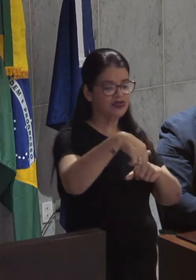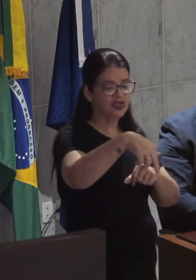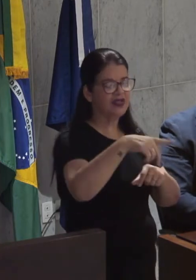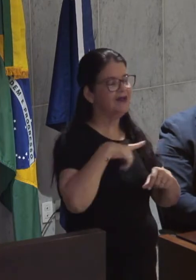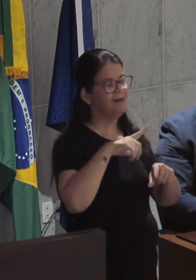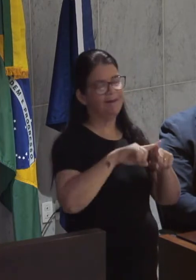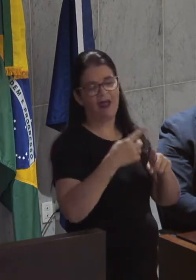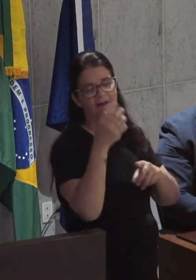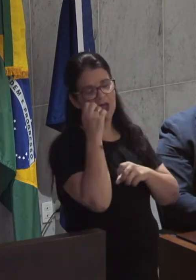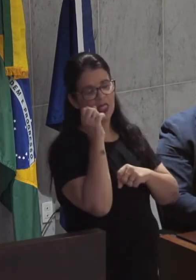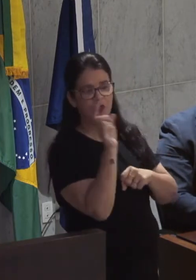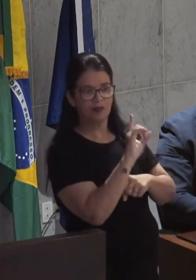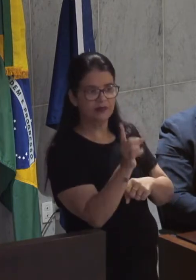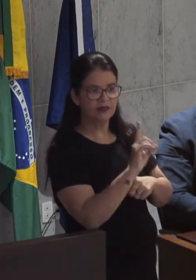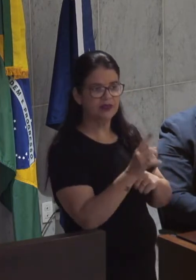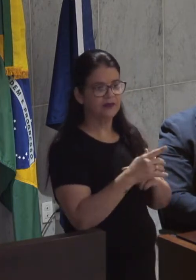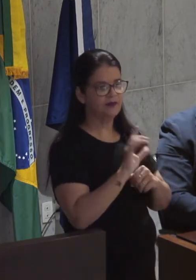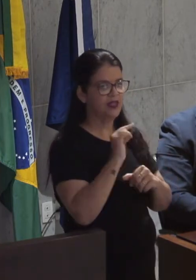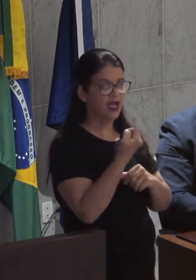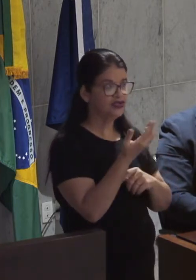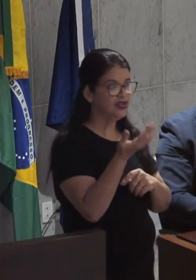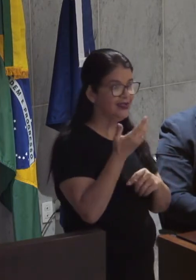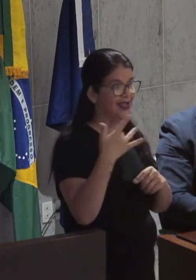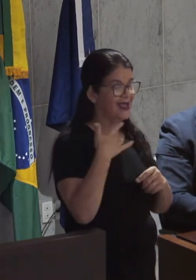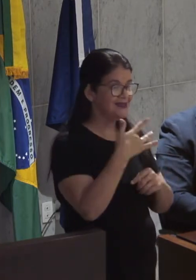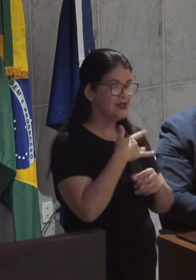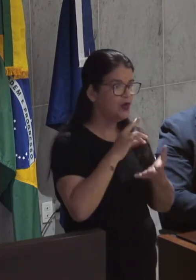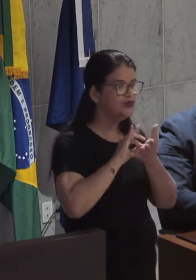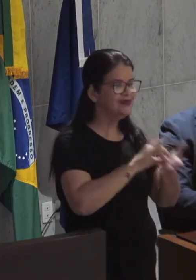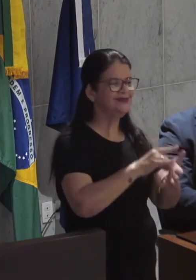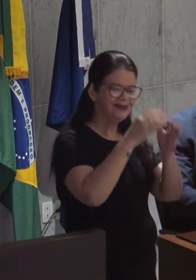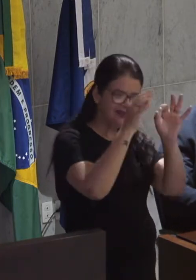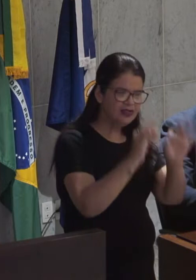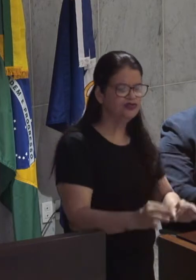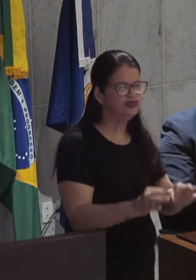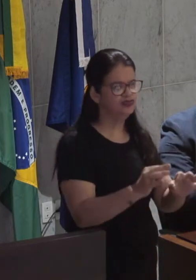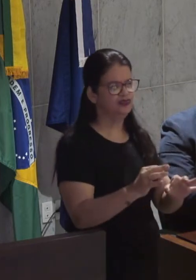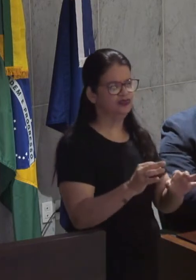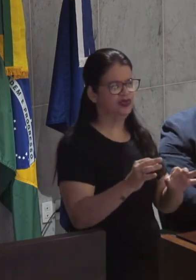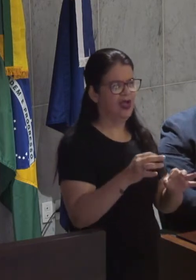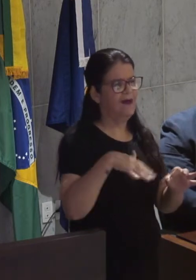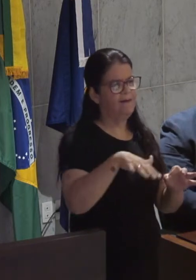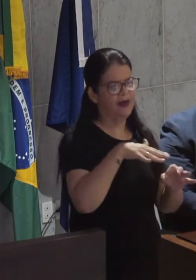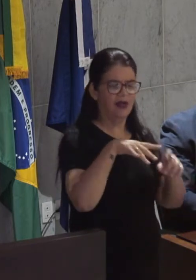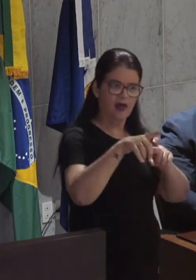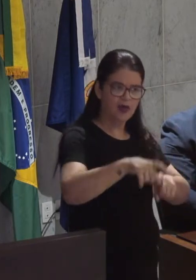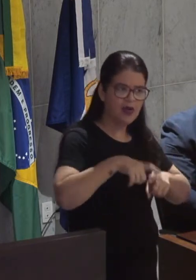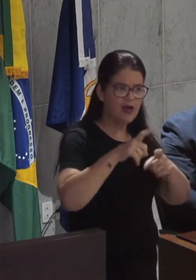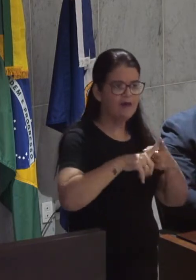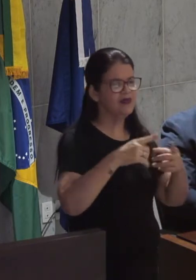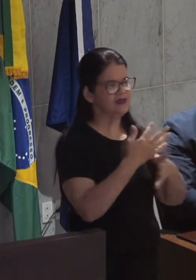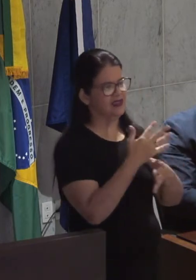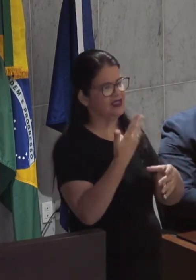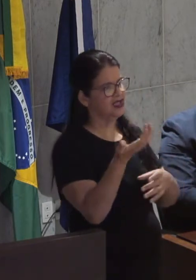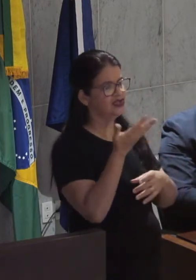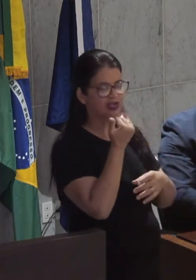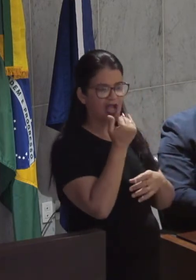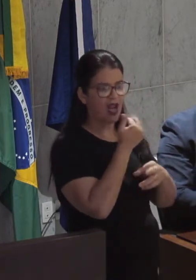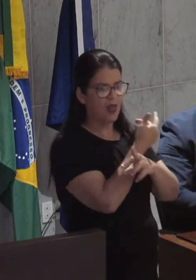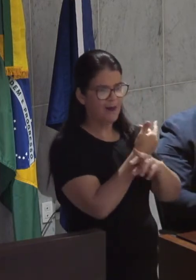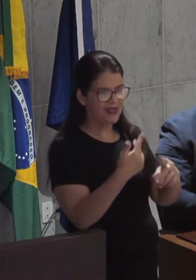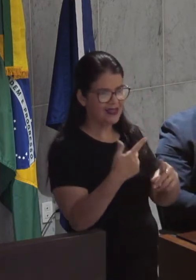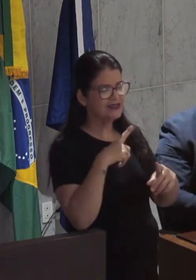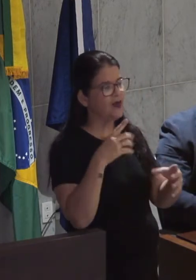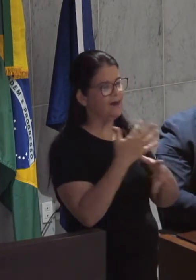para dormir nas calçadas. A gente quer saúde digna, justa, para o campo e para a cidade. A gente quer alimentação para